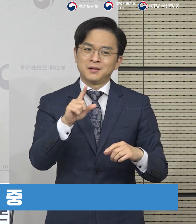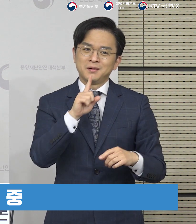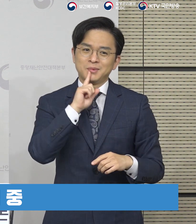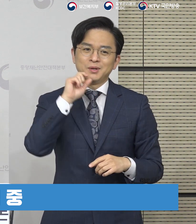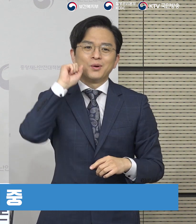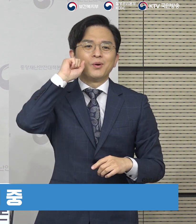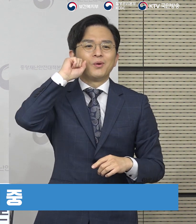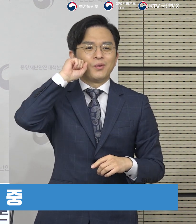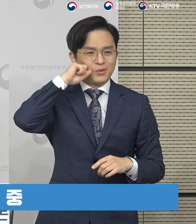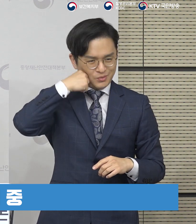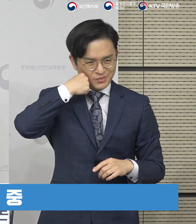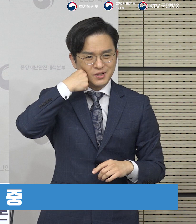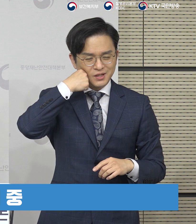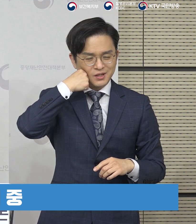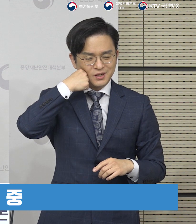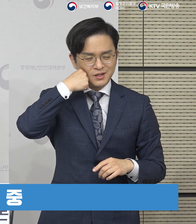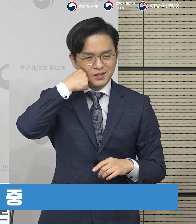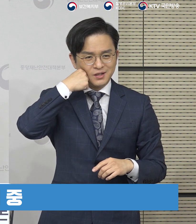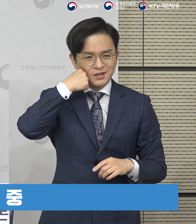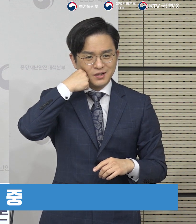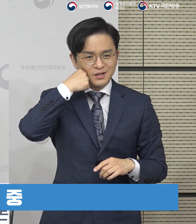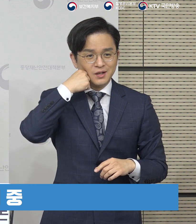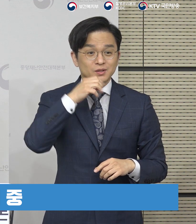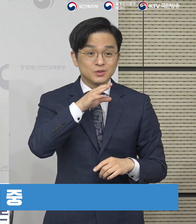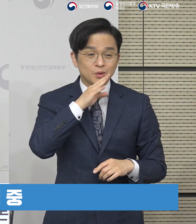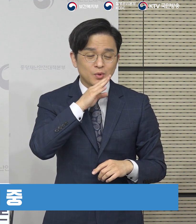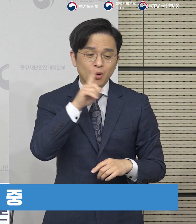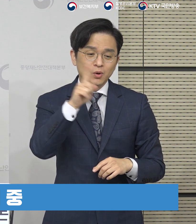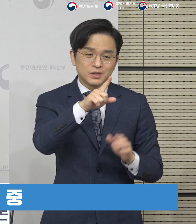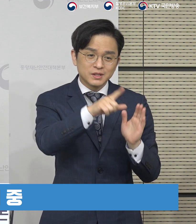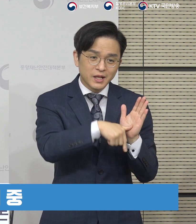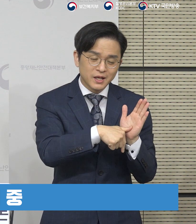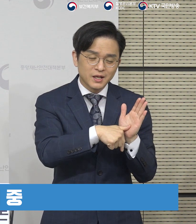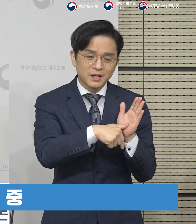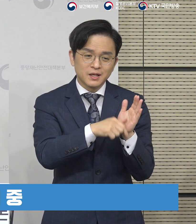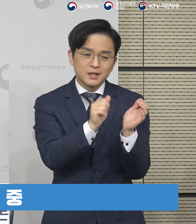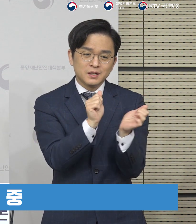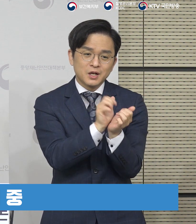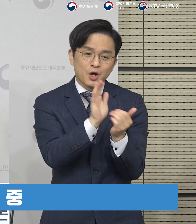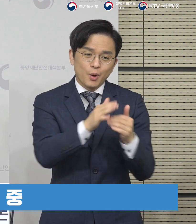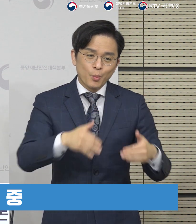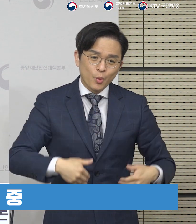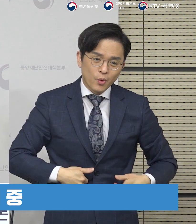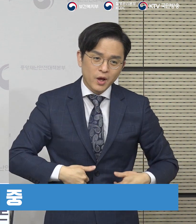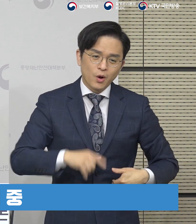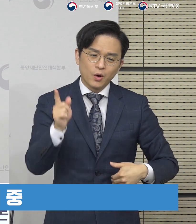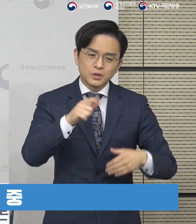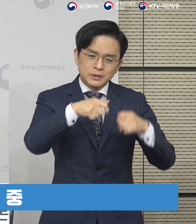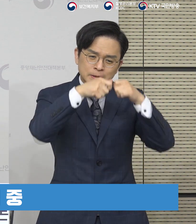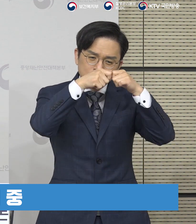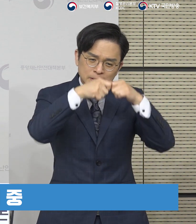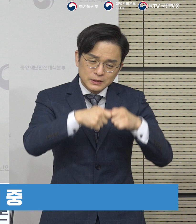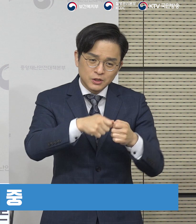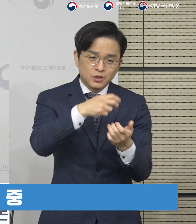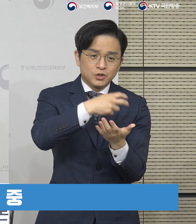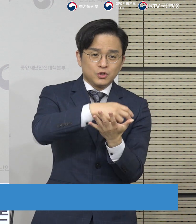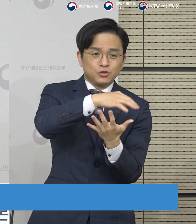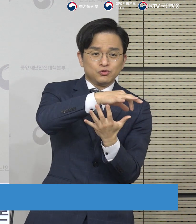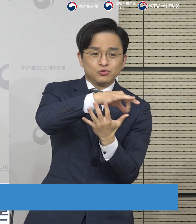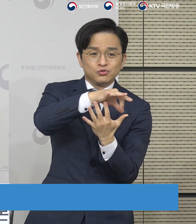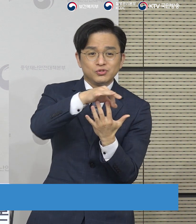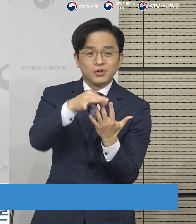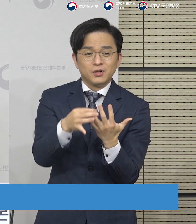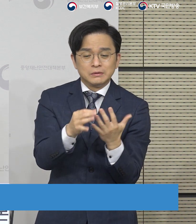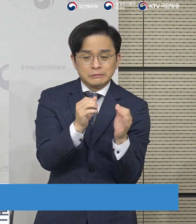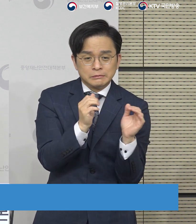여러 가지 이 다양한 방법이나 또 다양한 적용의 대상들까지도 같이 고려하면서 진행될